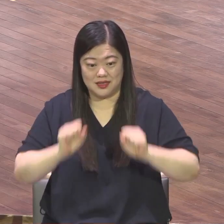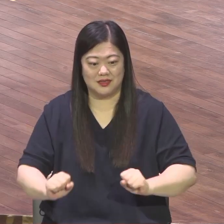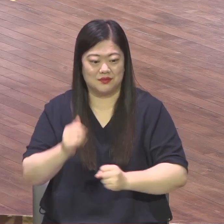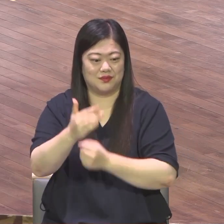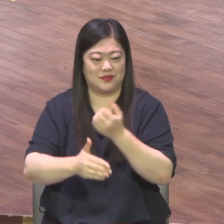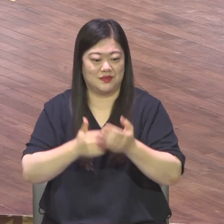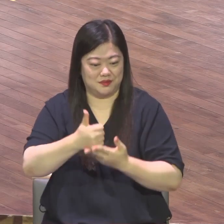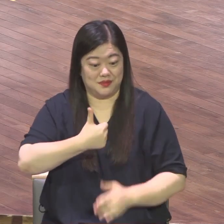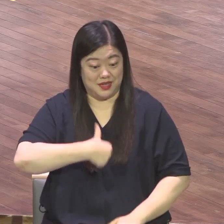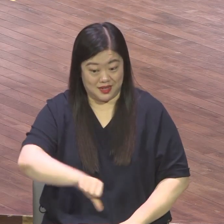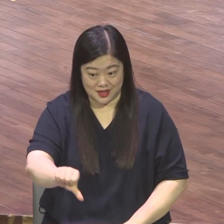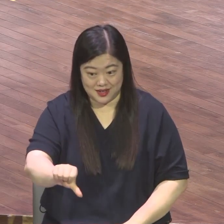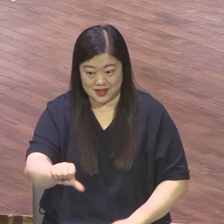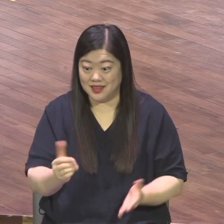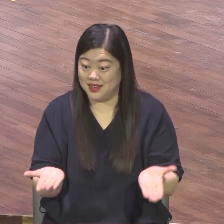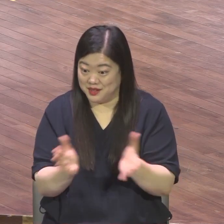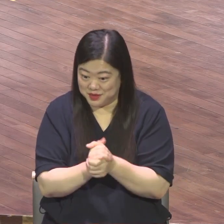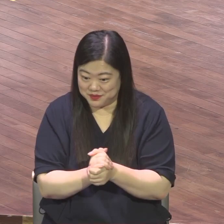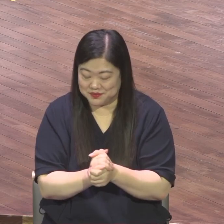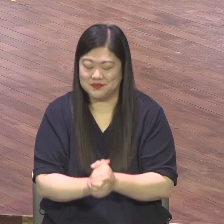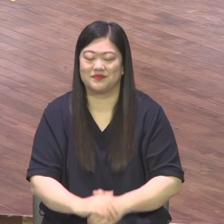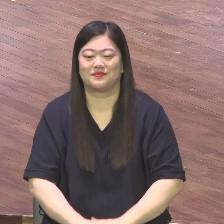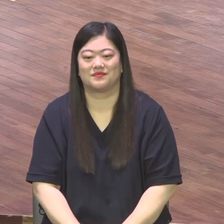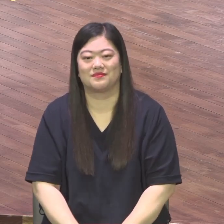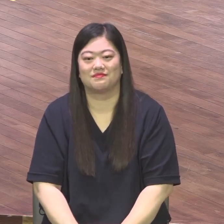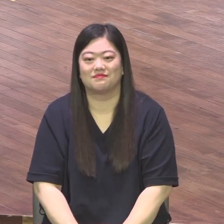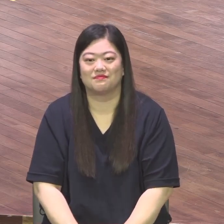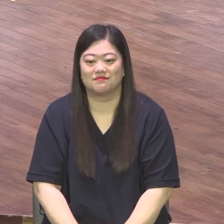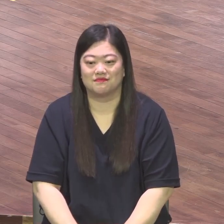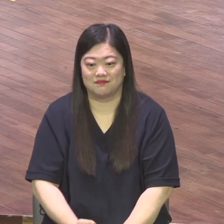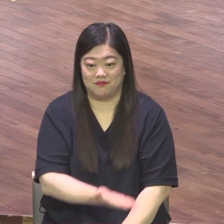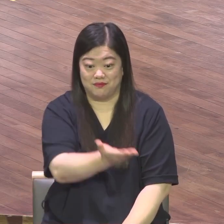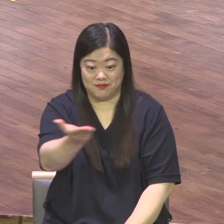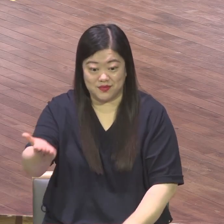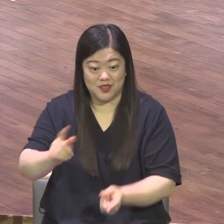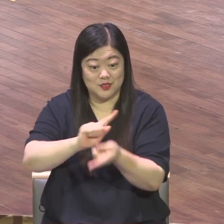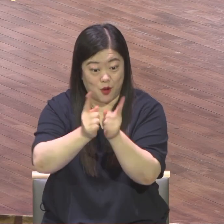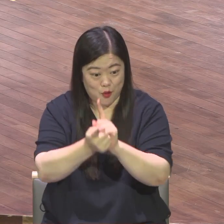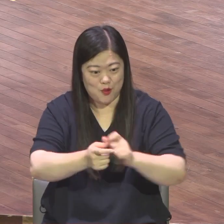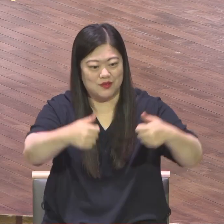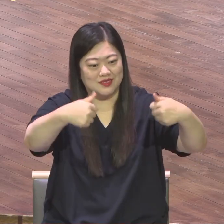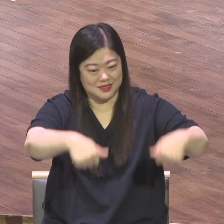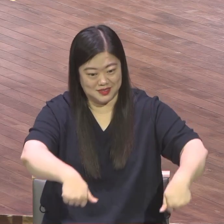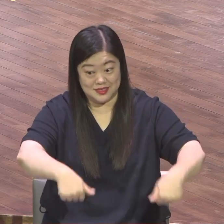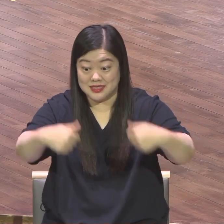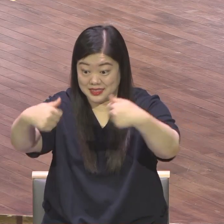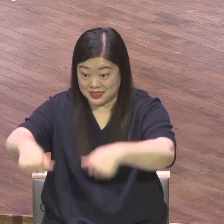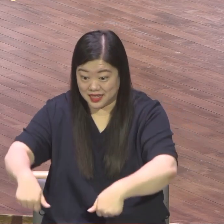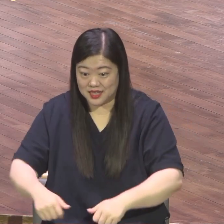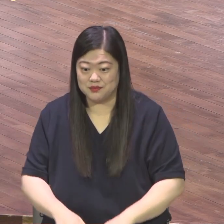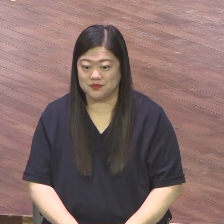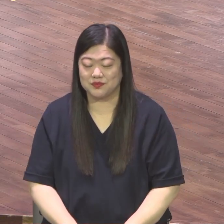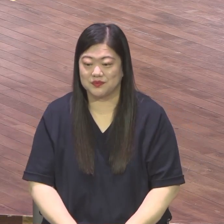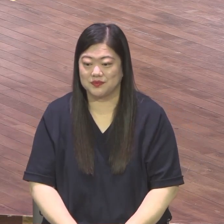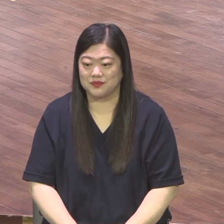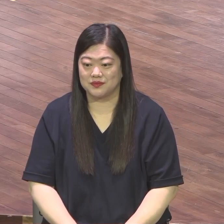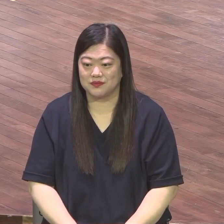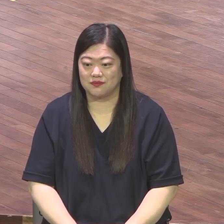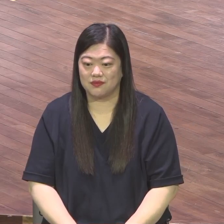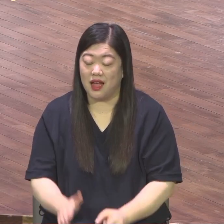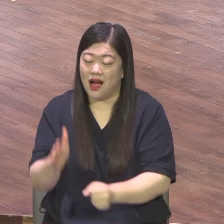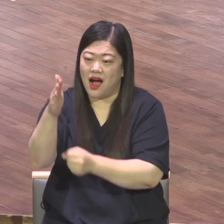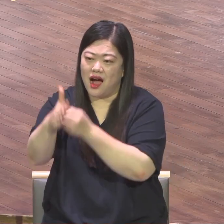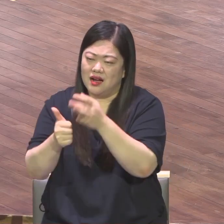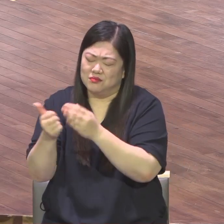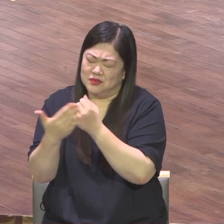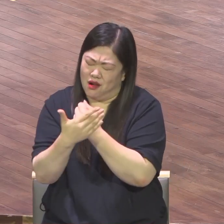살아계신 하나님의 아들이십니다. 아멘. 우리 해외 신도들 같이 서로 다 인사합시다. 놀라운 하나님의